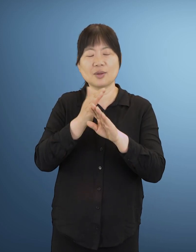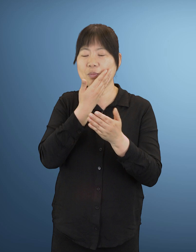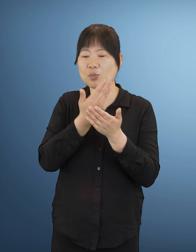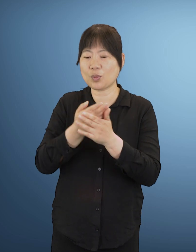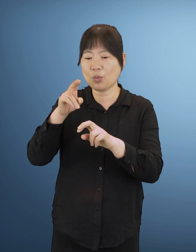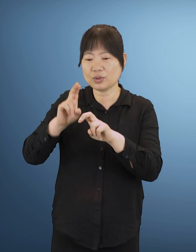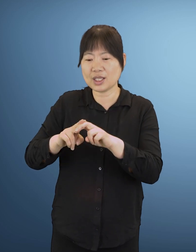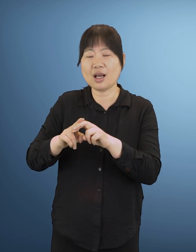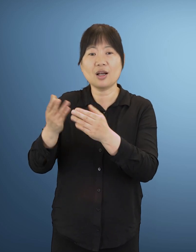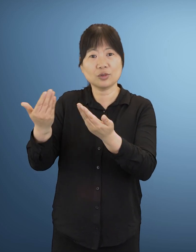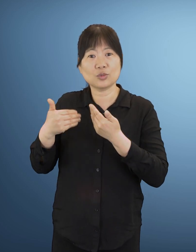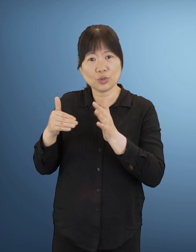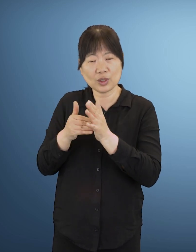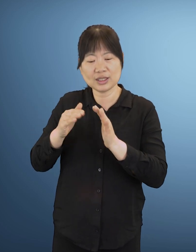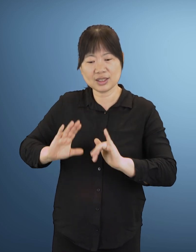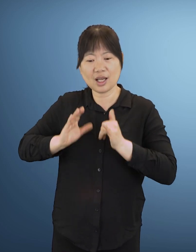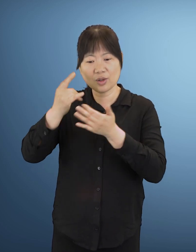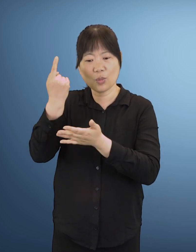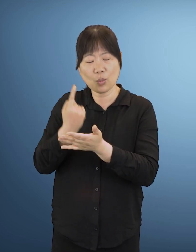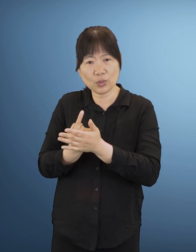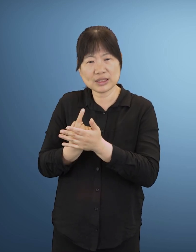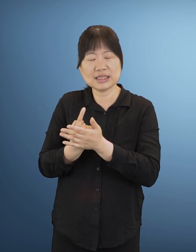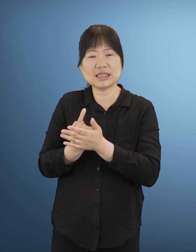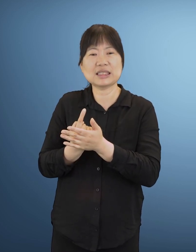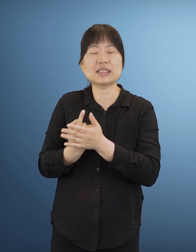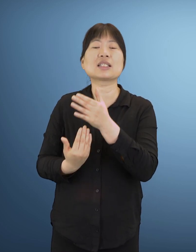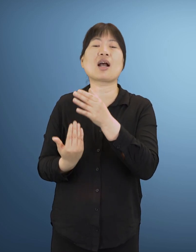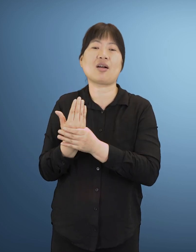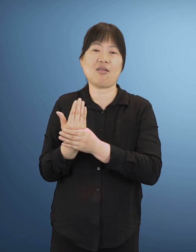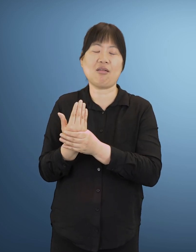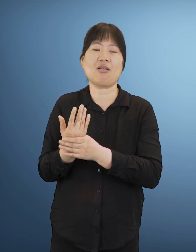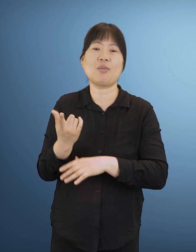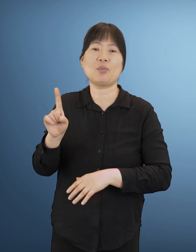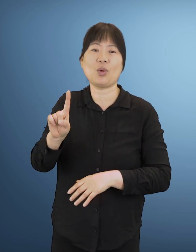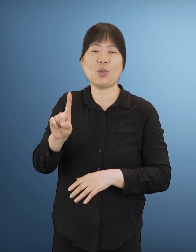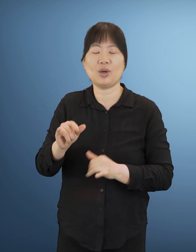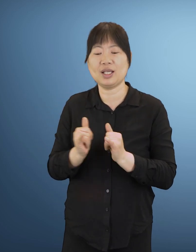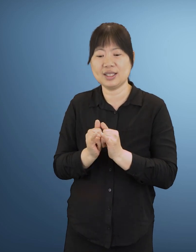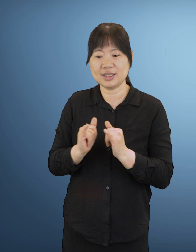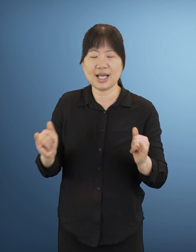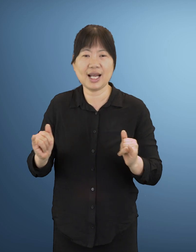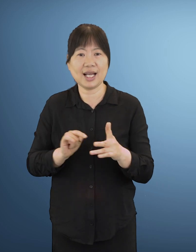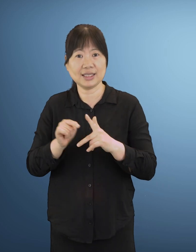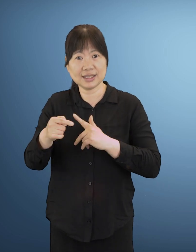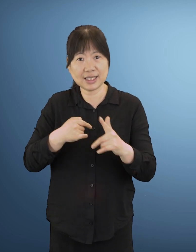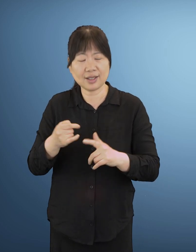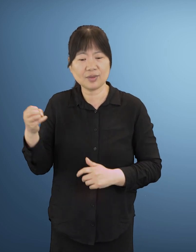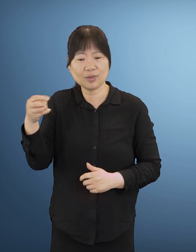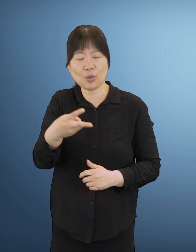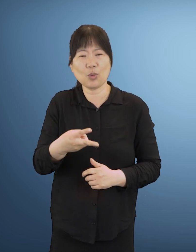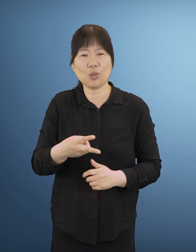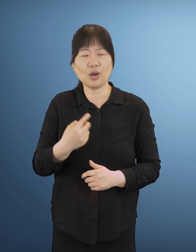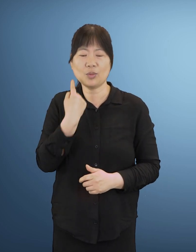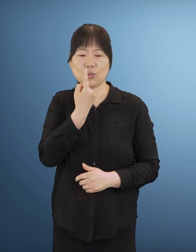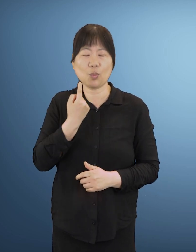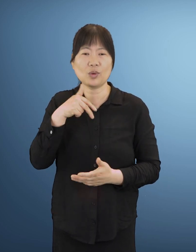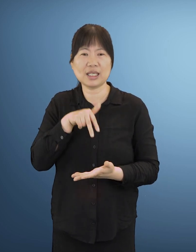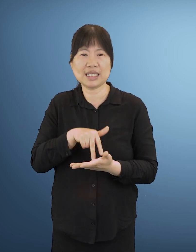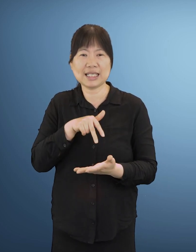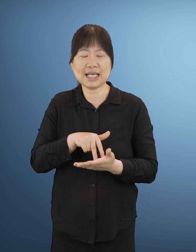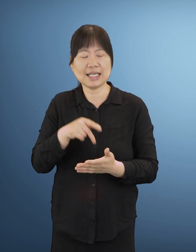보좌를 내리시고 이 땅에 오신 사건은 인간의 이해나